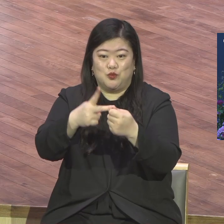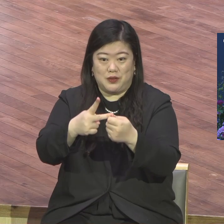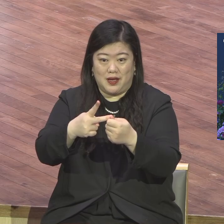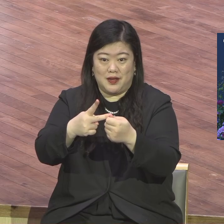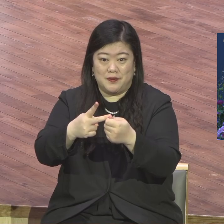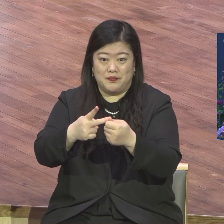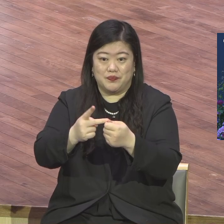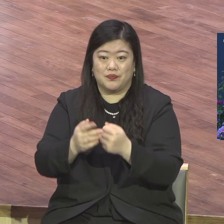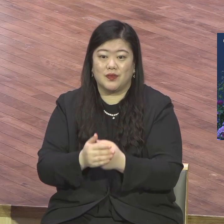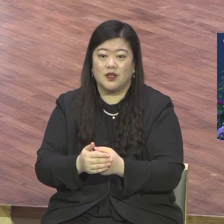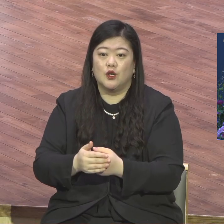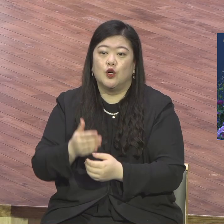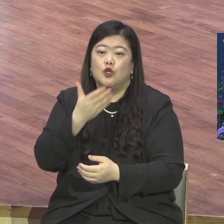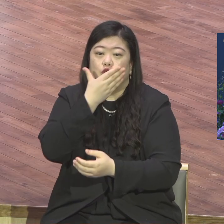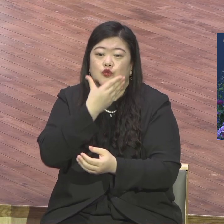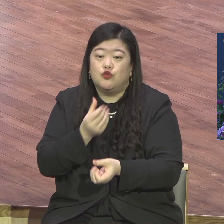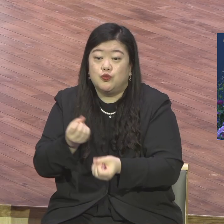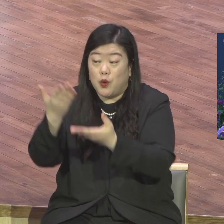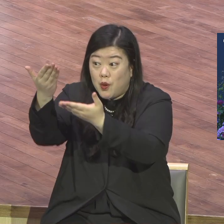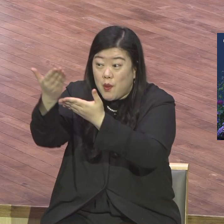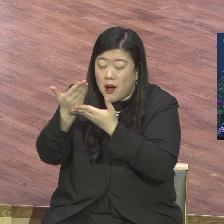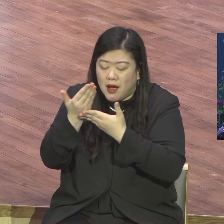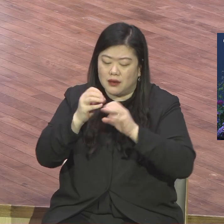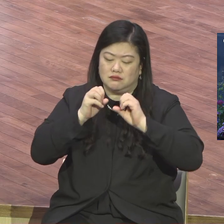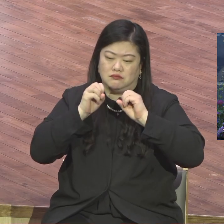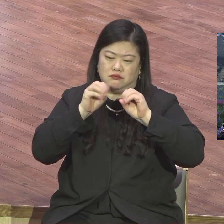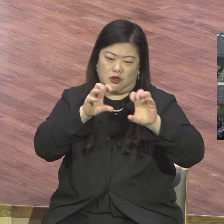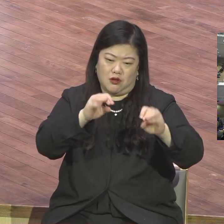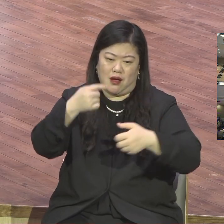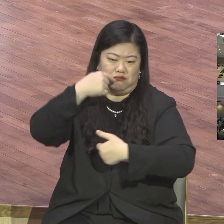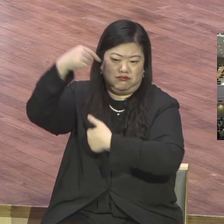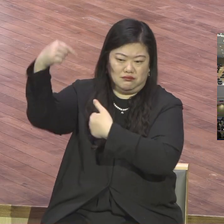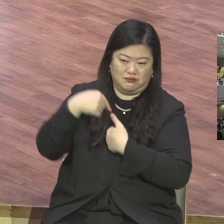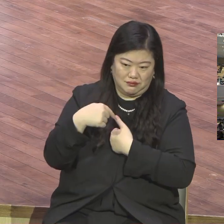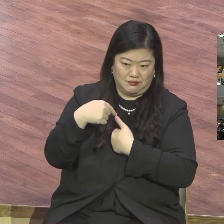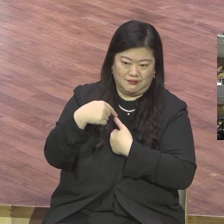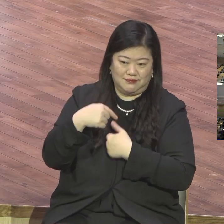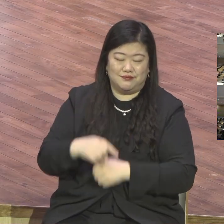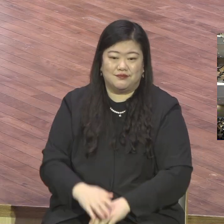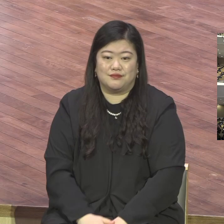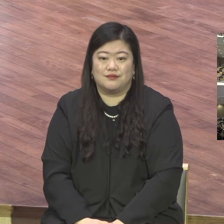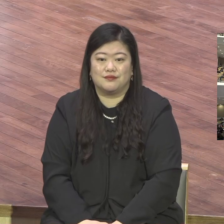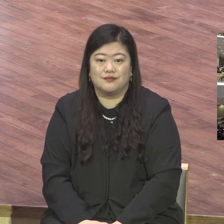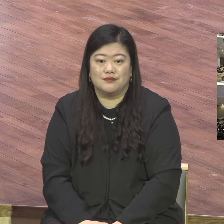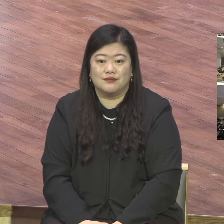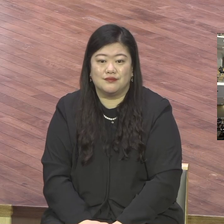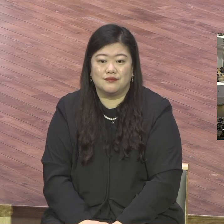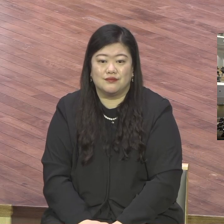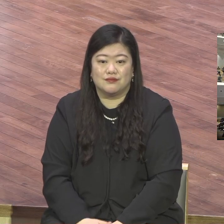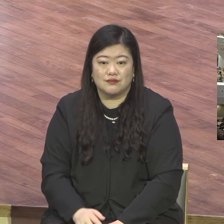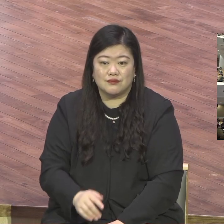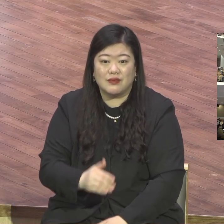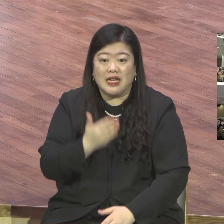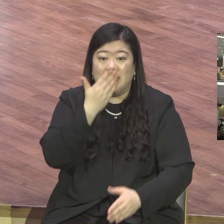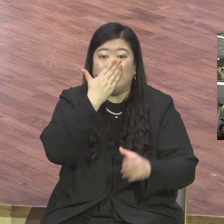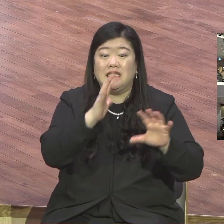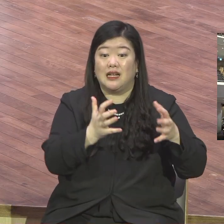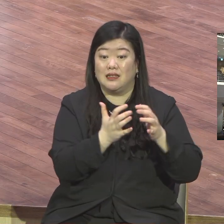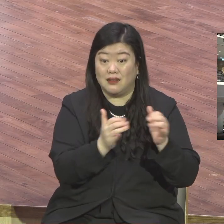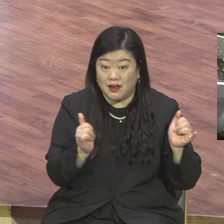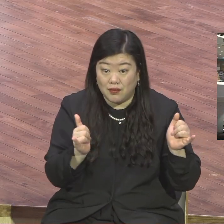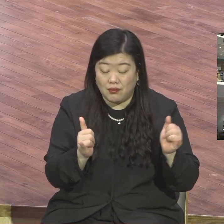전하라고 주신 복음 축복입니다. 4절로 5절입니다. 그들은 이스라엘 사람이라. 그들에게는